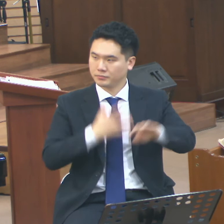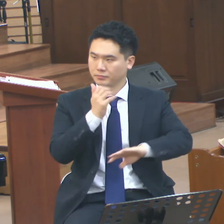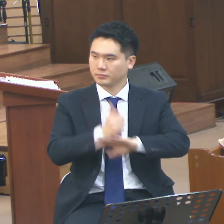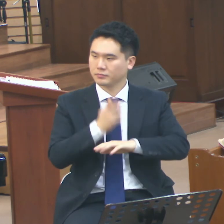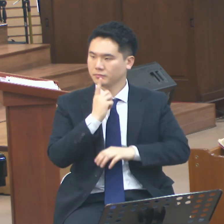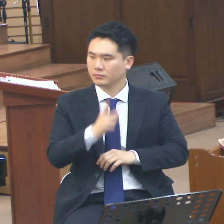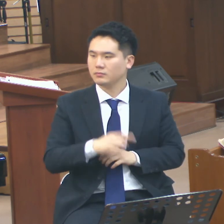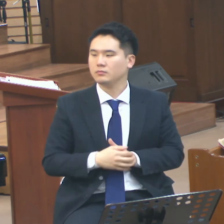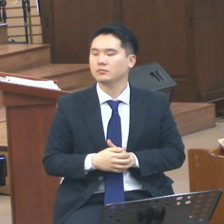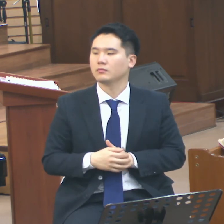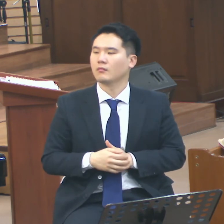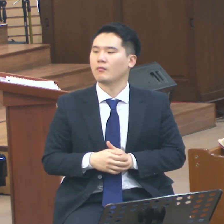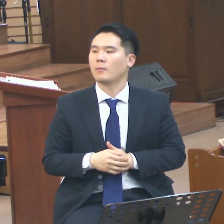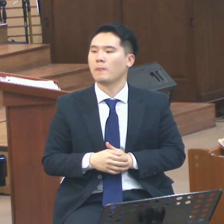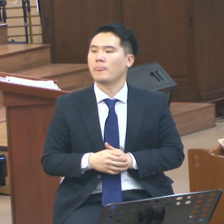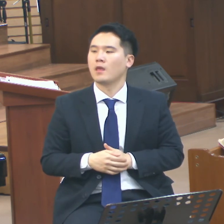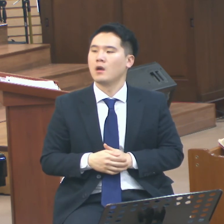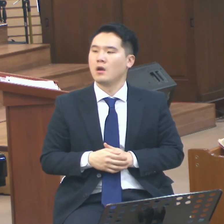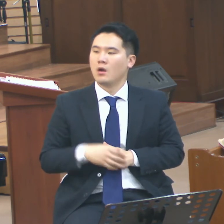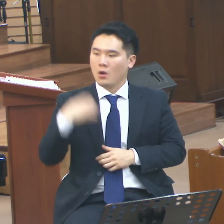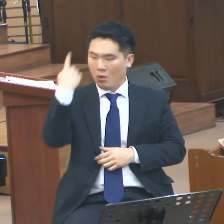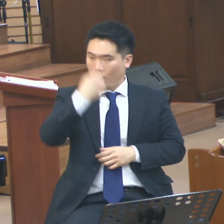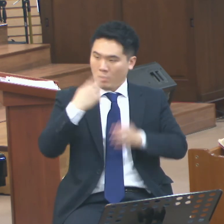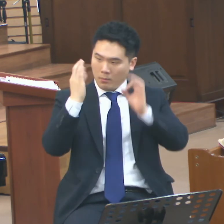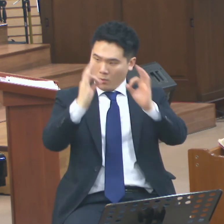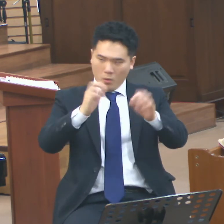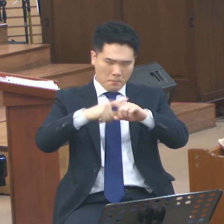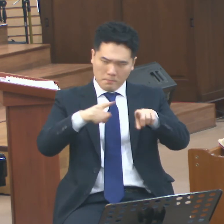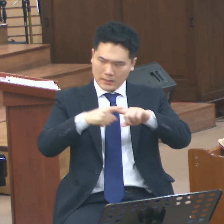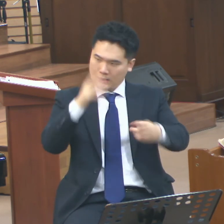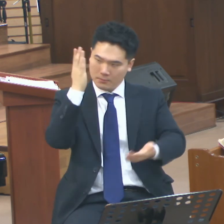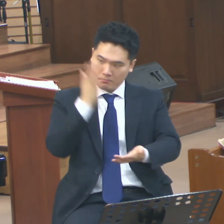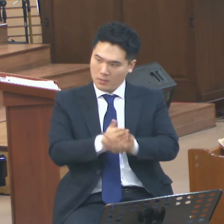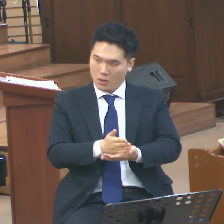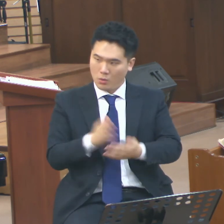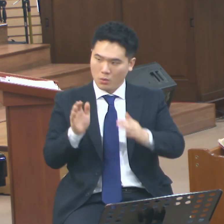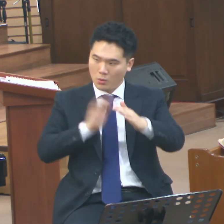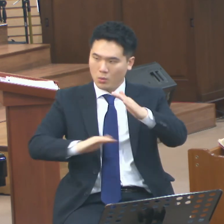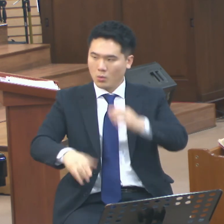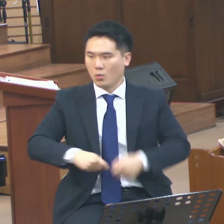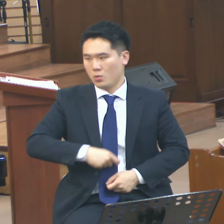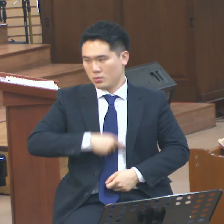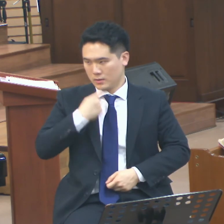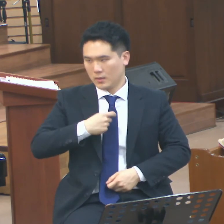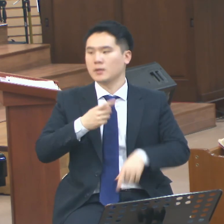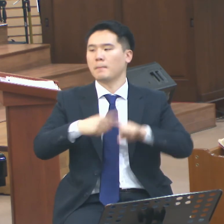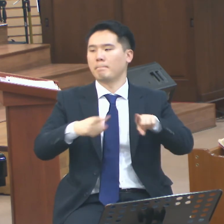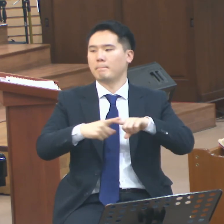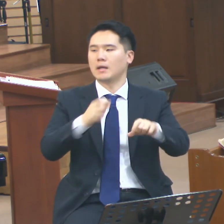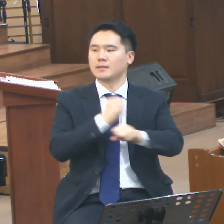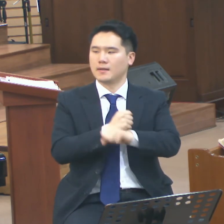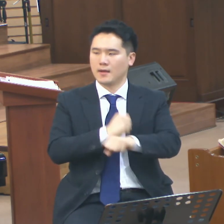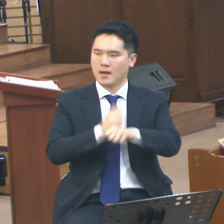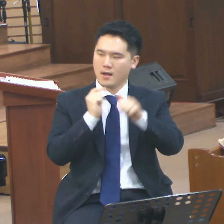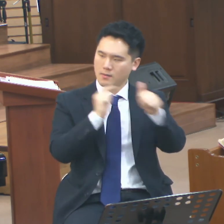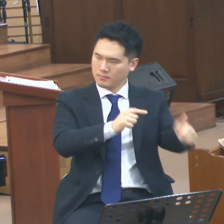24절 앞에 보고 읽겠습니다. 시작. 외모로 판단하지 말고 공의롭게 판단하라